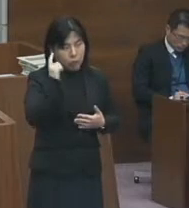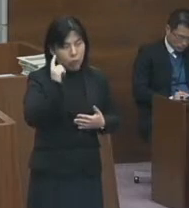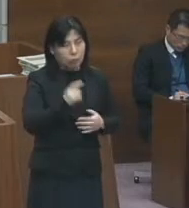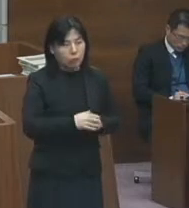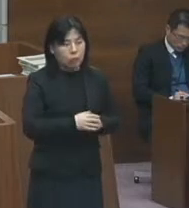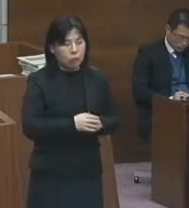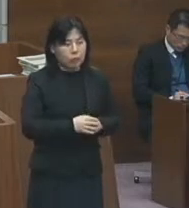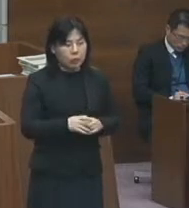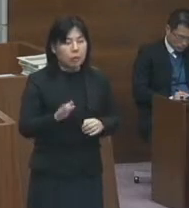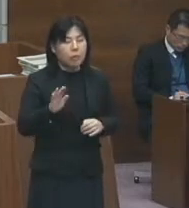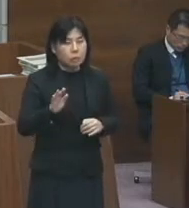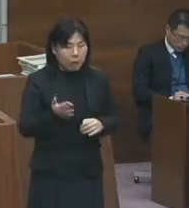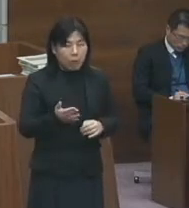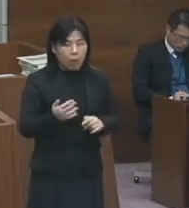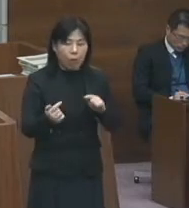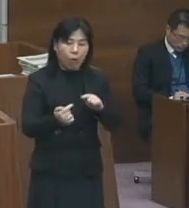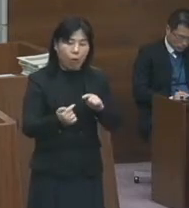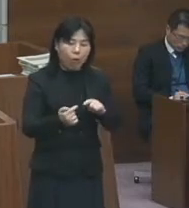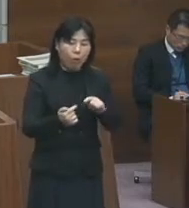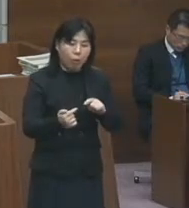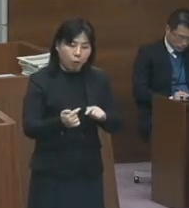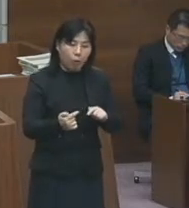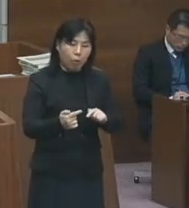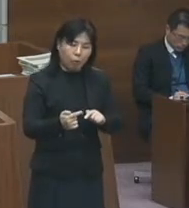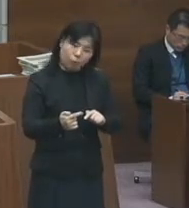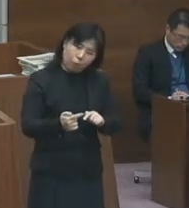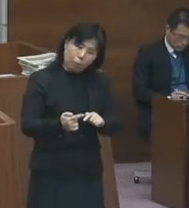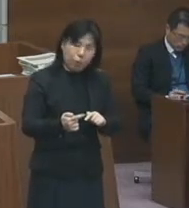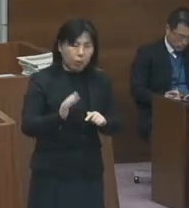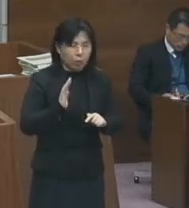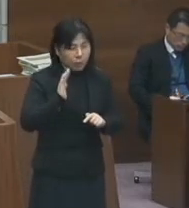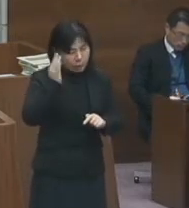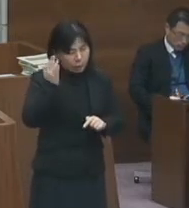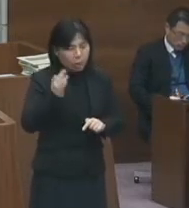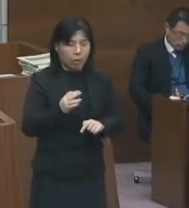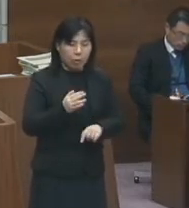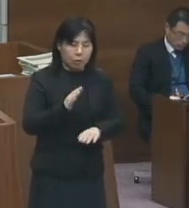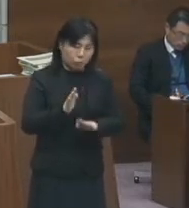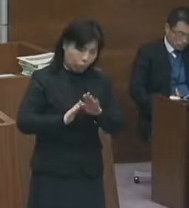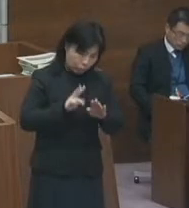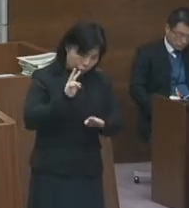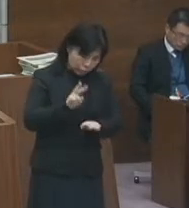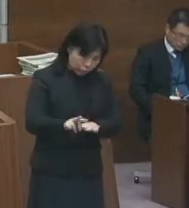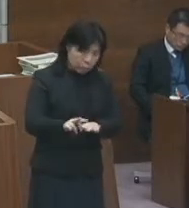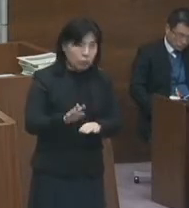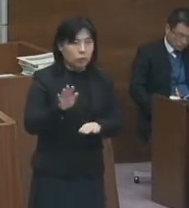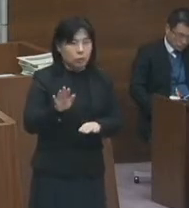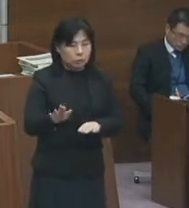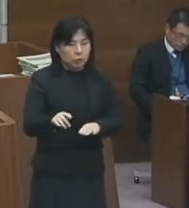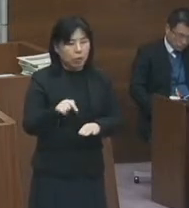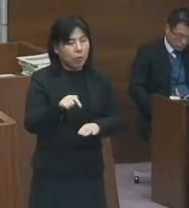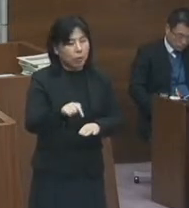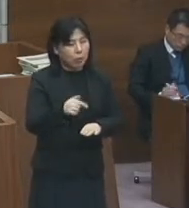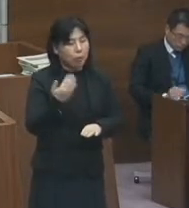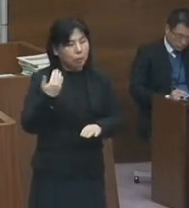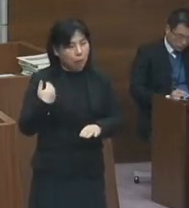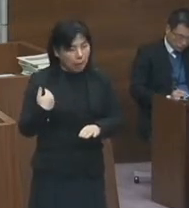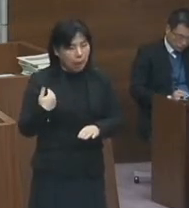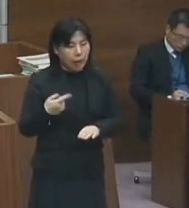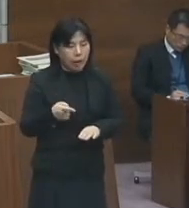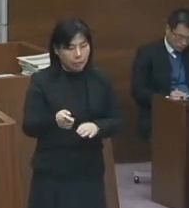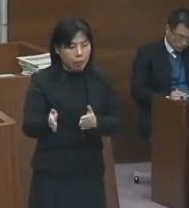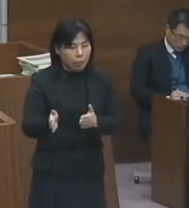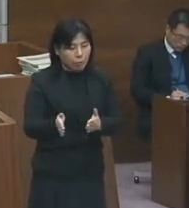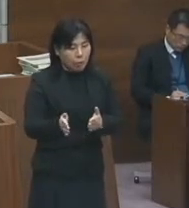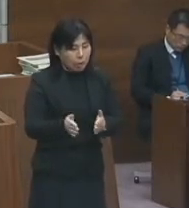地取得に向けた交渉が難航している様子がうかがえます。同地はかつて区画整理事業が行われた